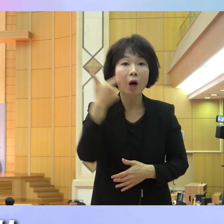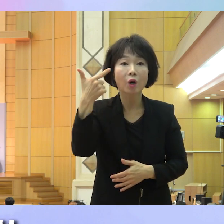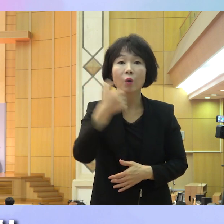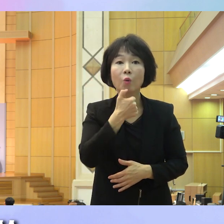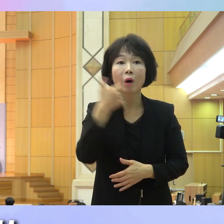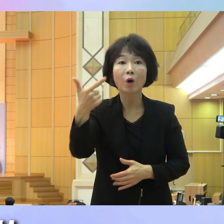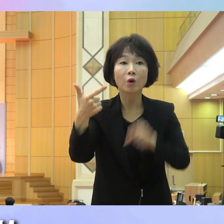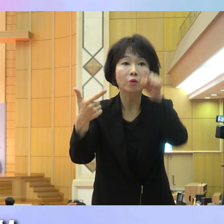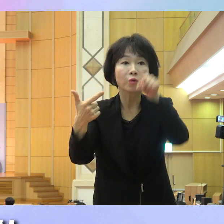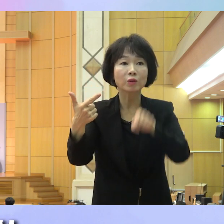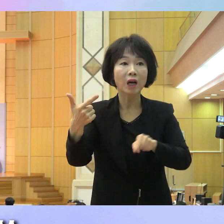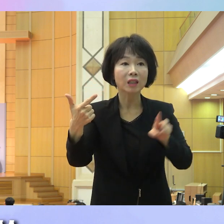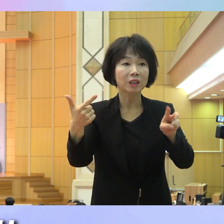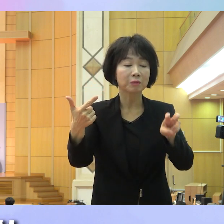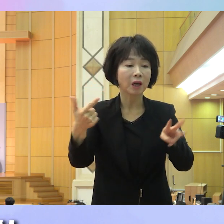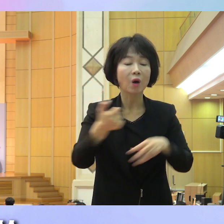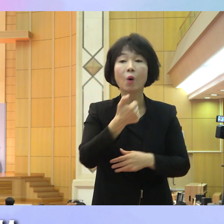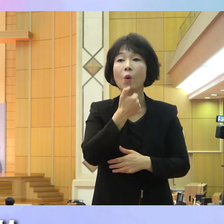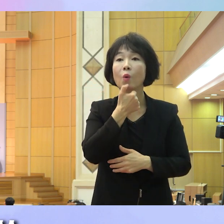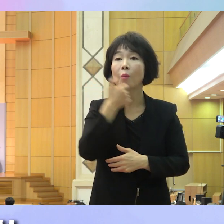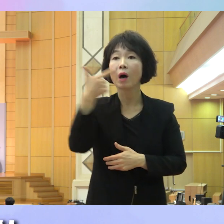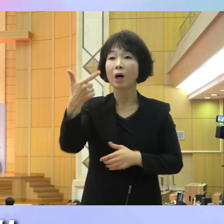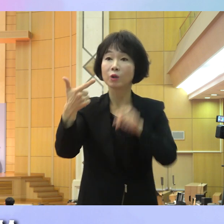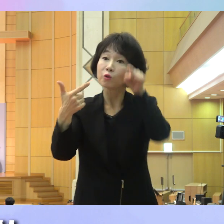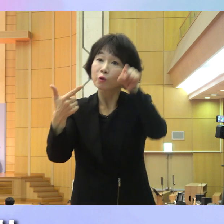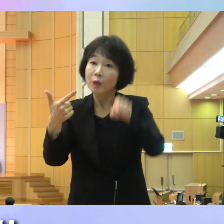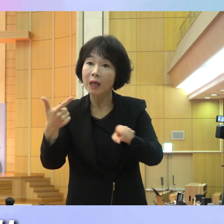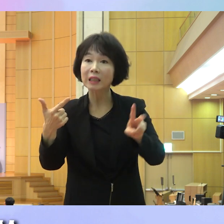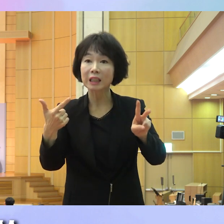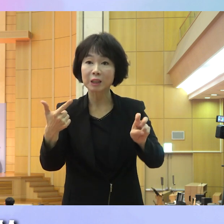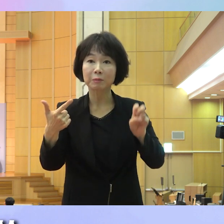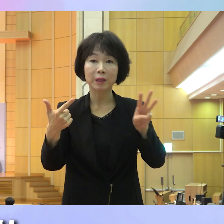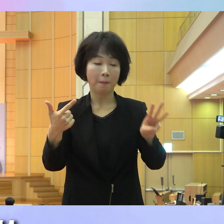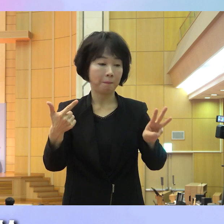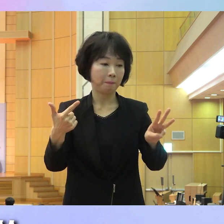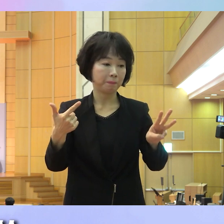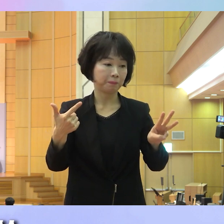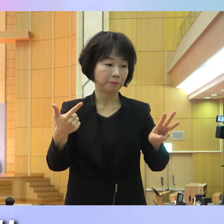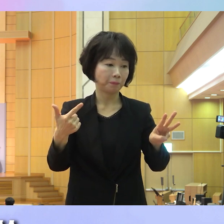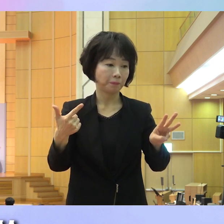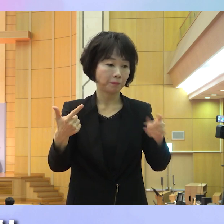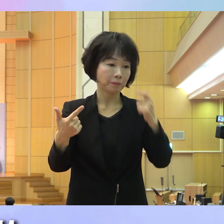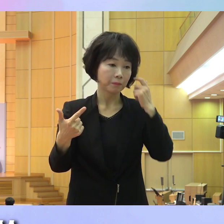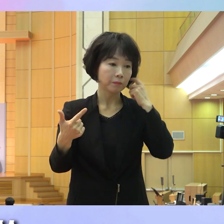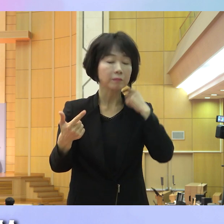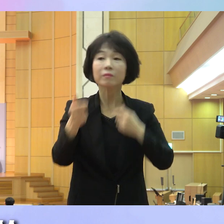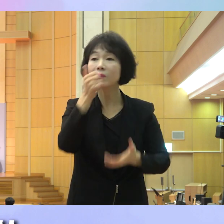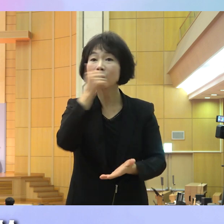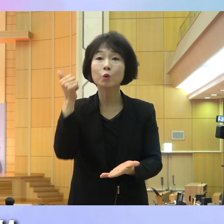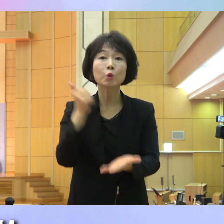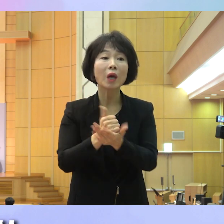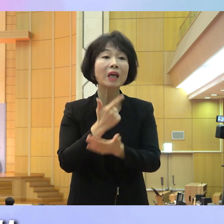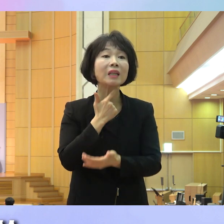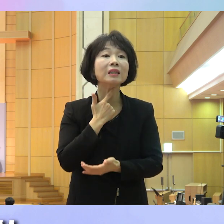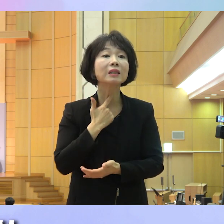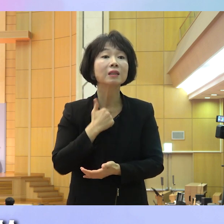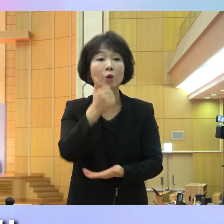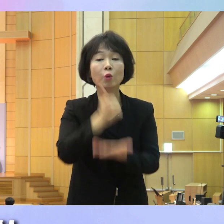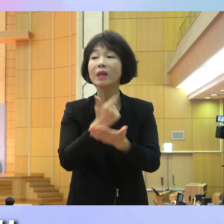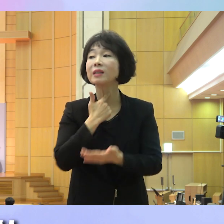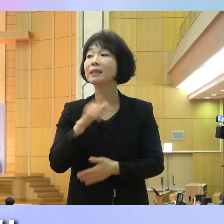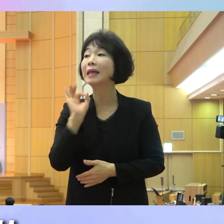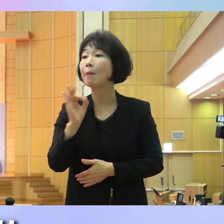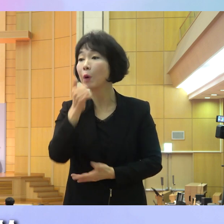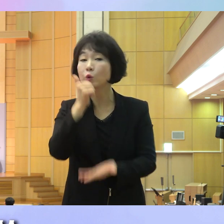로마서 6장 23절 페이지수로 247페이지, 죄의 싹은 사망이요 그랬잖아요.